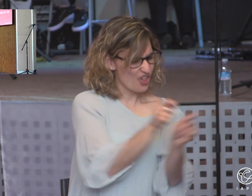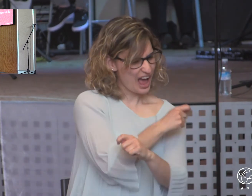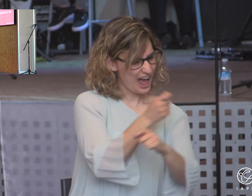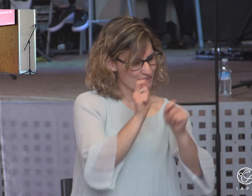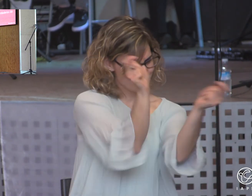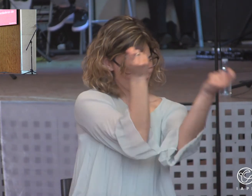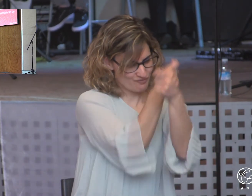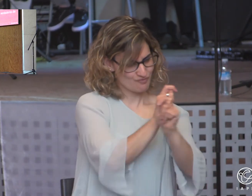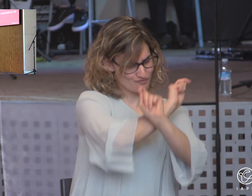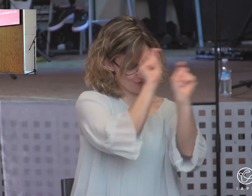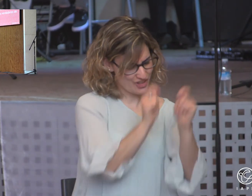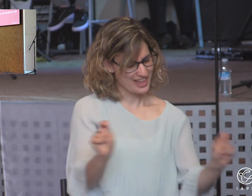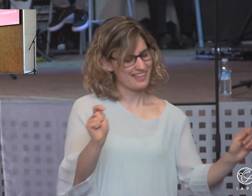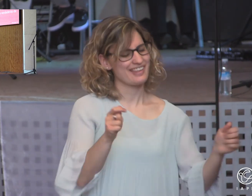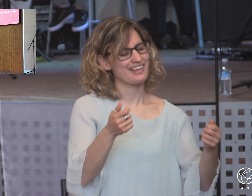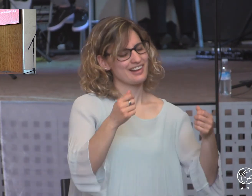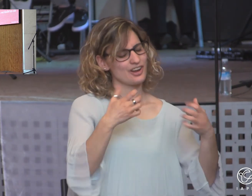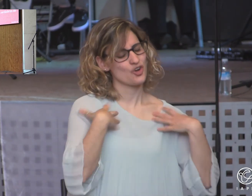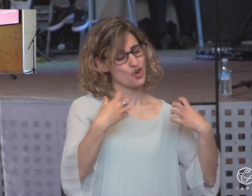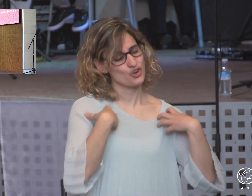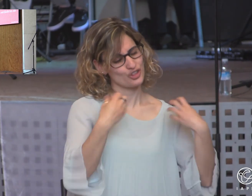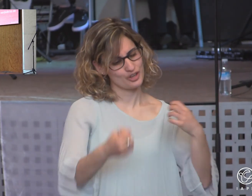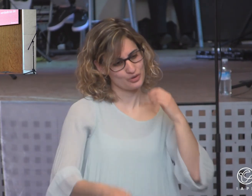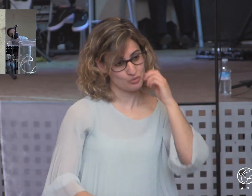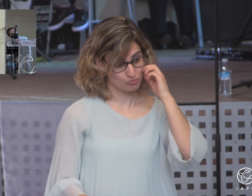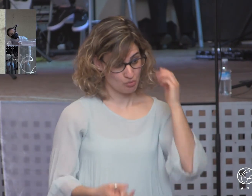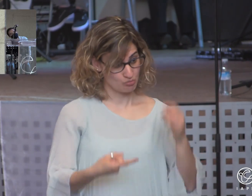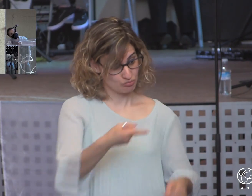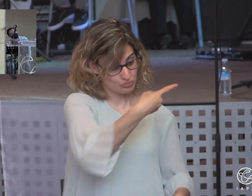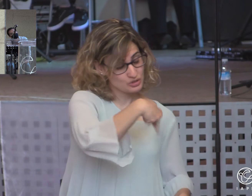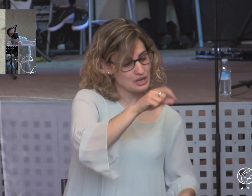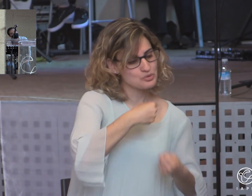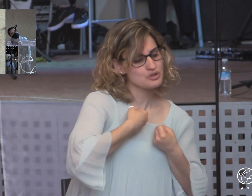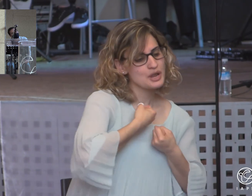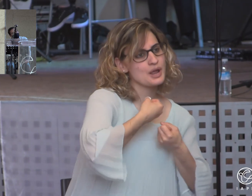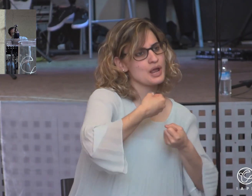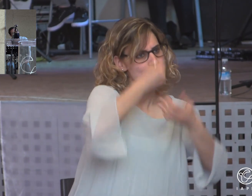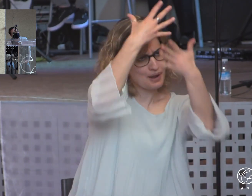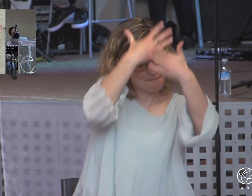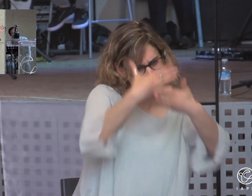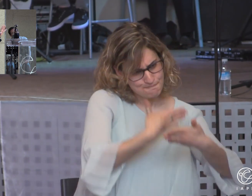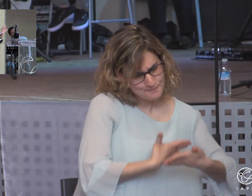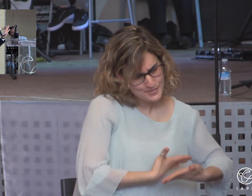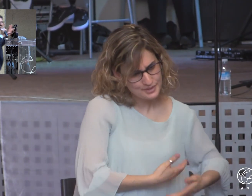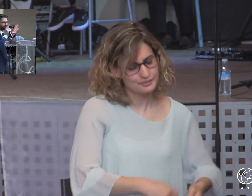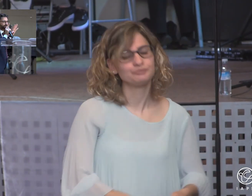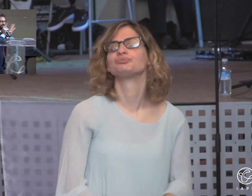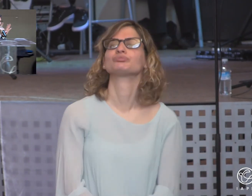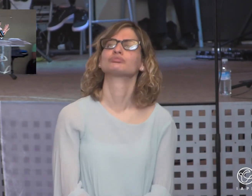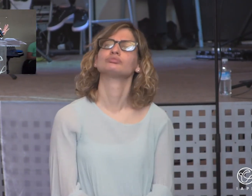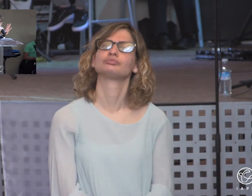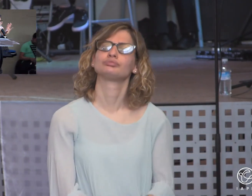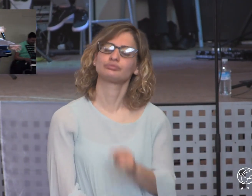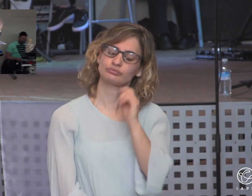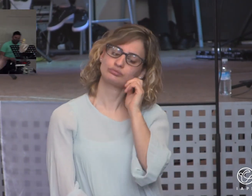invitado a ellas por la eternidad. Esa es la séptima de las celebraciones